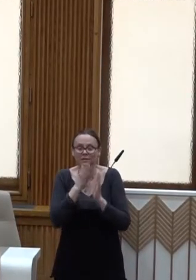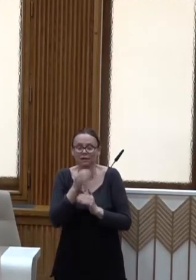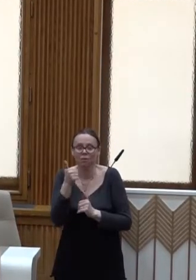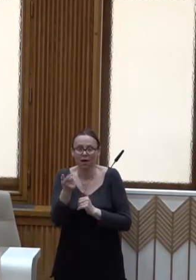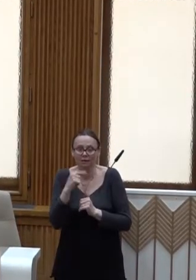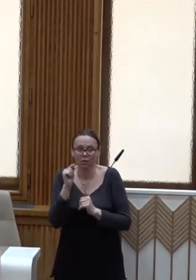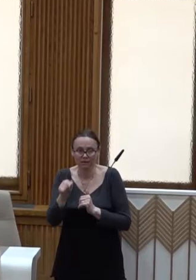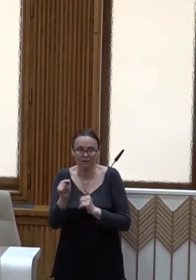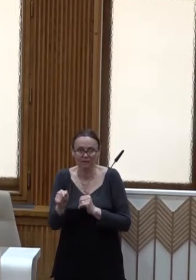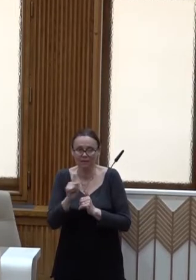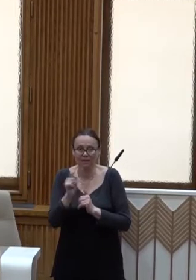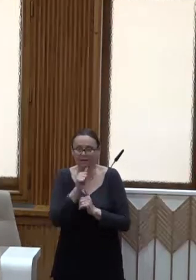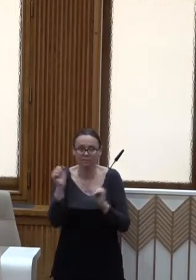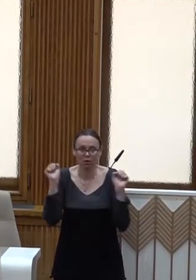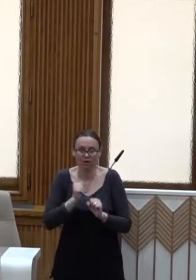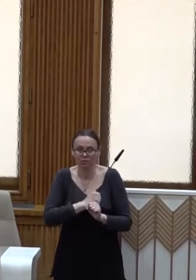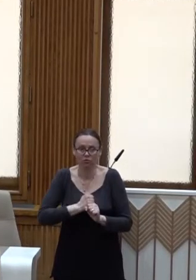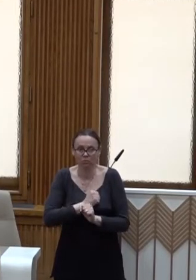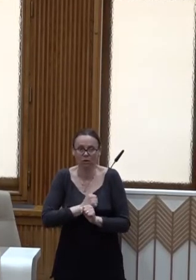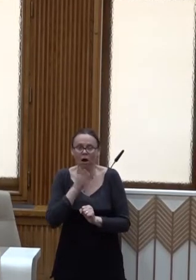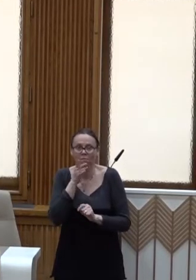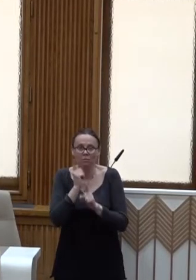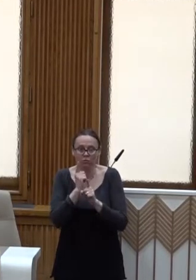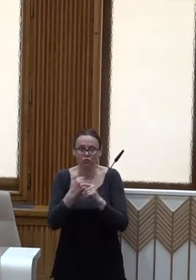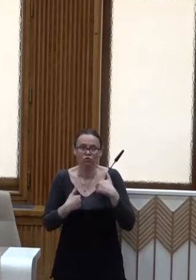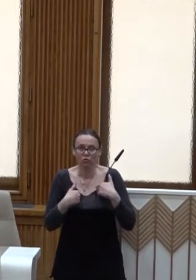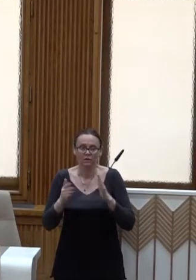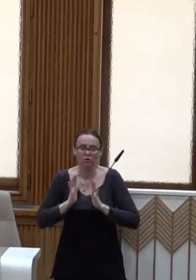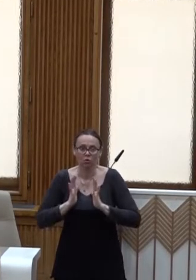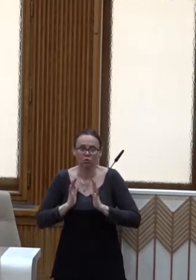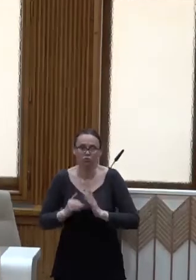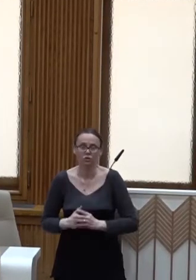tistih ne samo resno zbolel, ampak bo tudi življenjsko ogrožen.